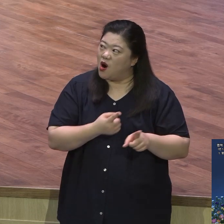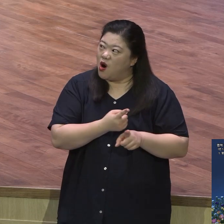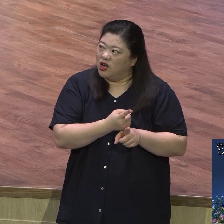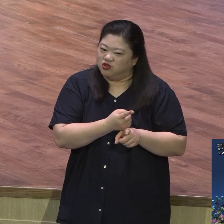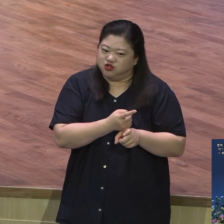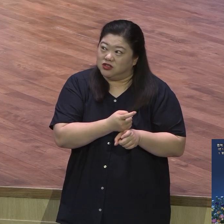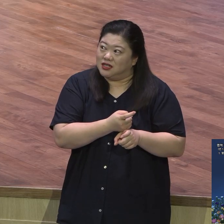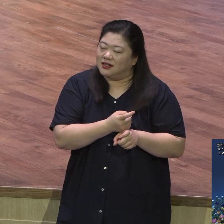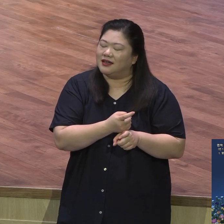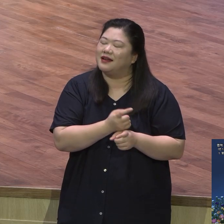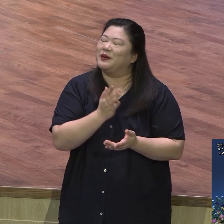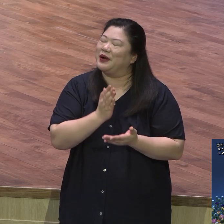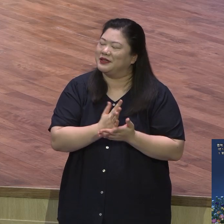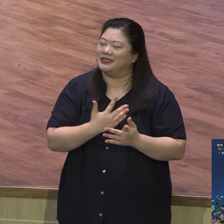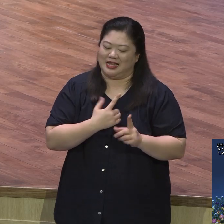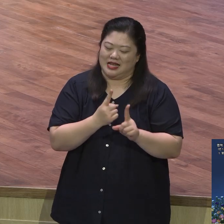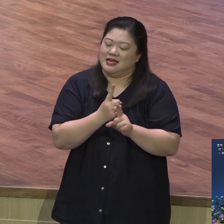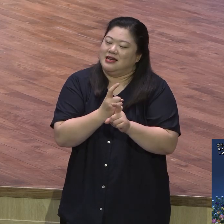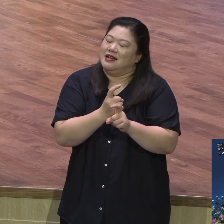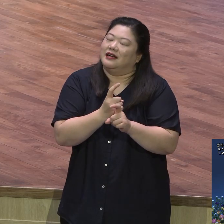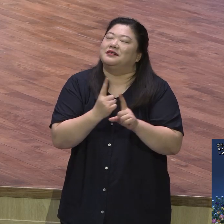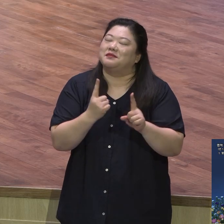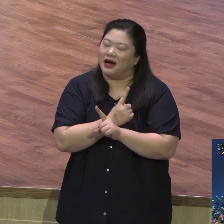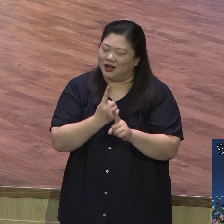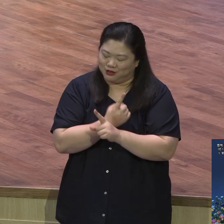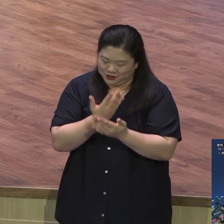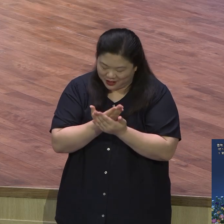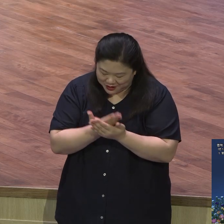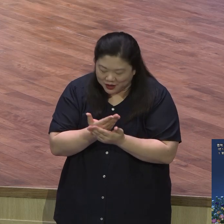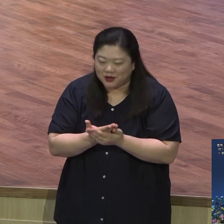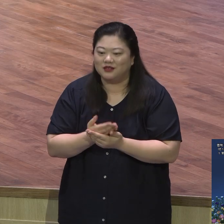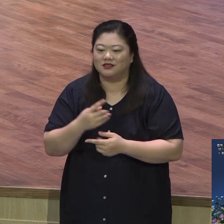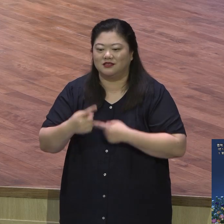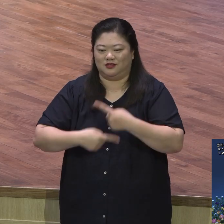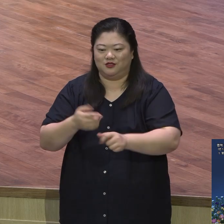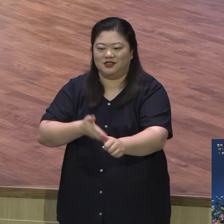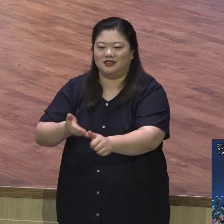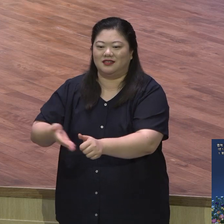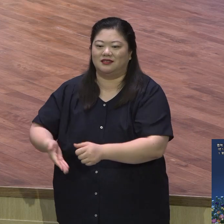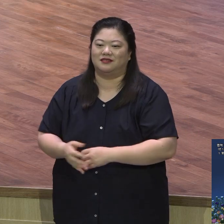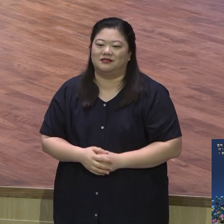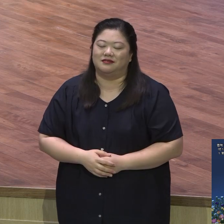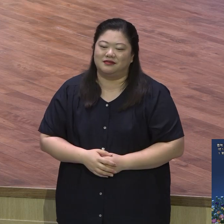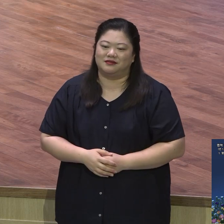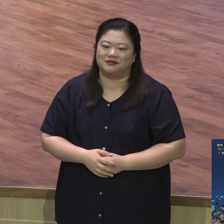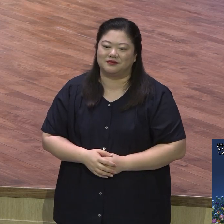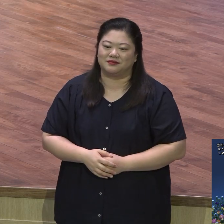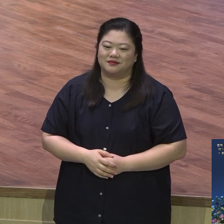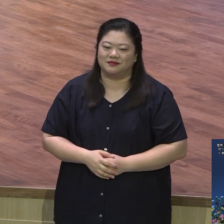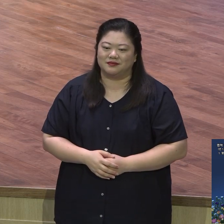사랑할 수 있는 마음을 주시옵소서. 영적 싸움은 영적 차원이 다릅니다. 그래서